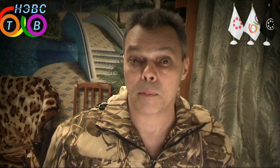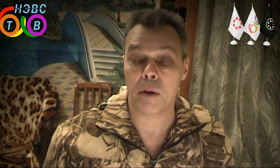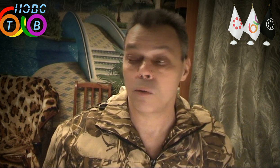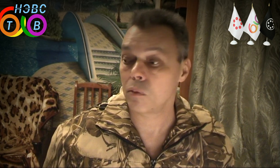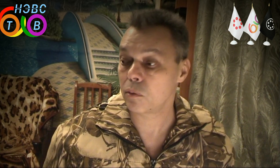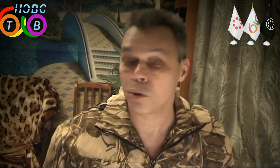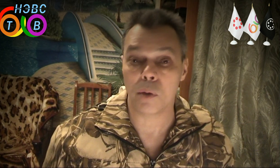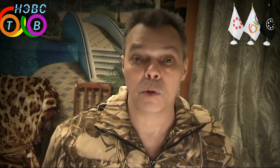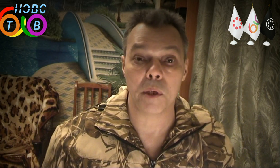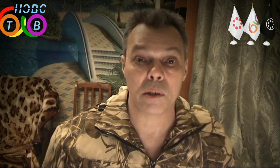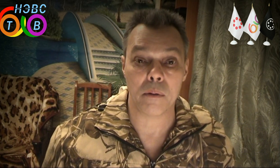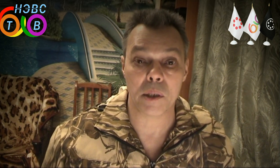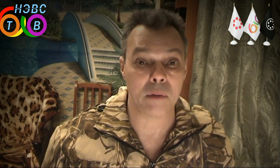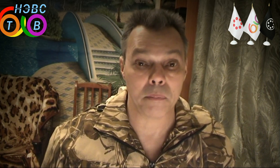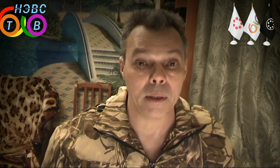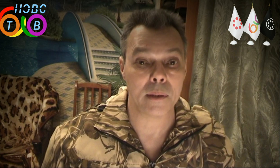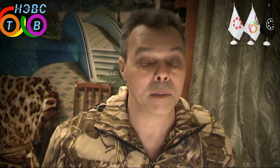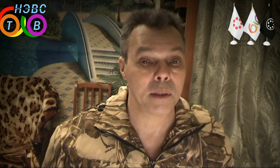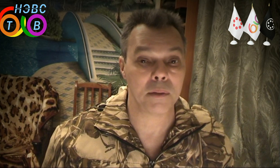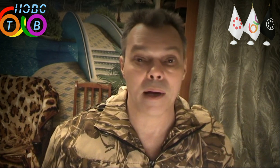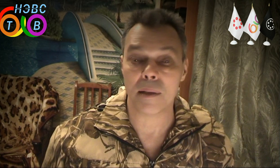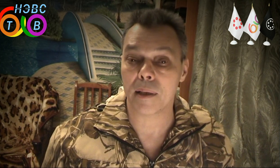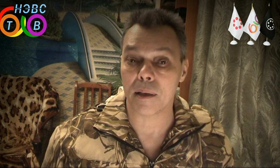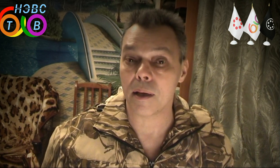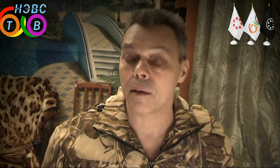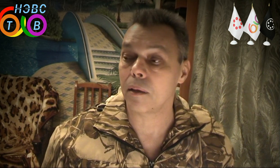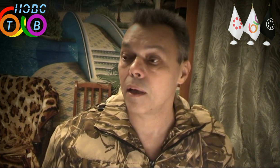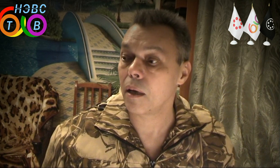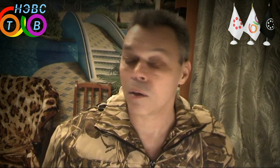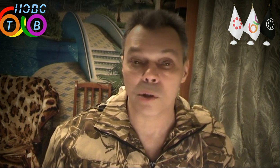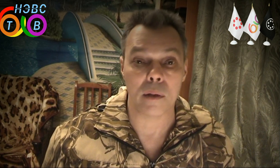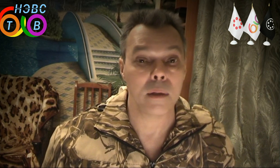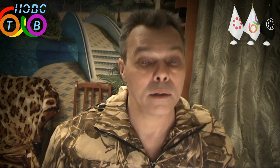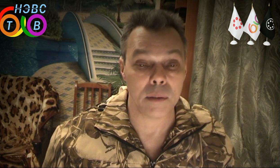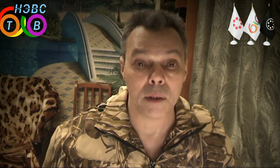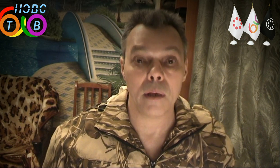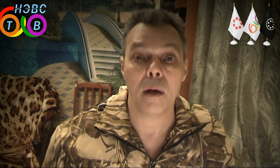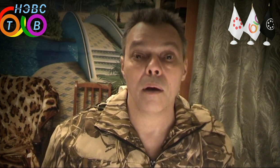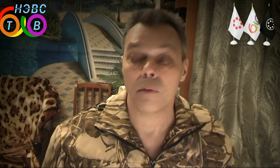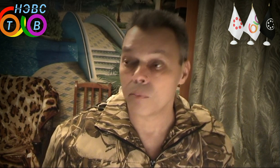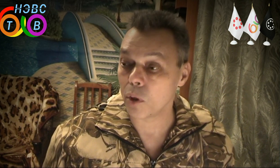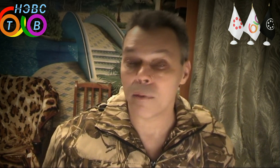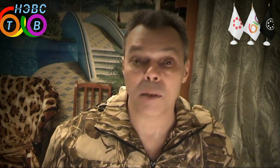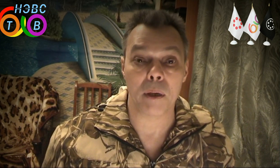при случае успешного вашего бизнеса, процветания, карьеры и хорошей семьи, многие ваши